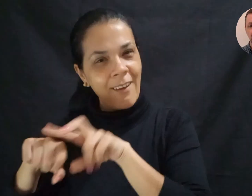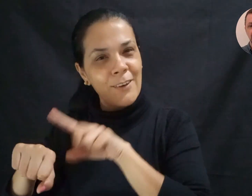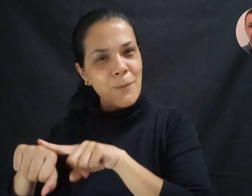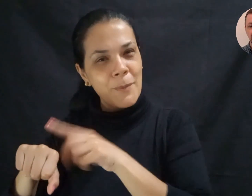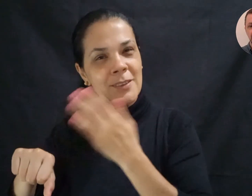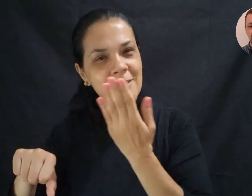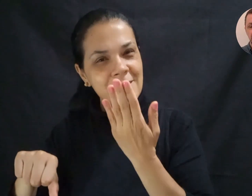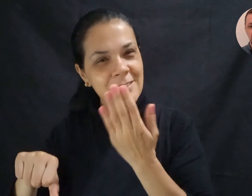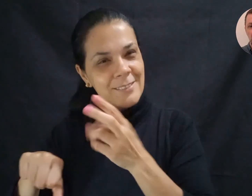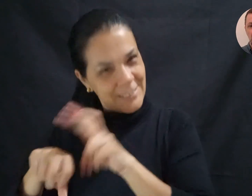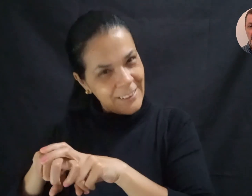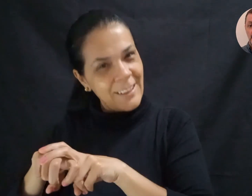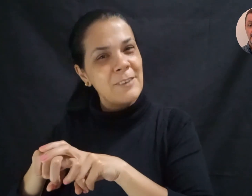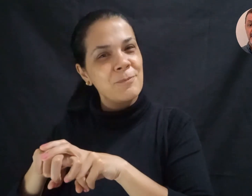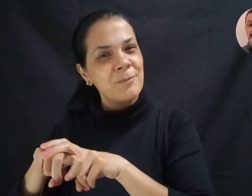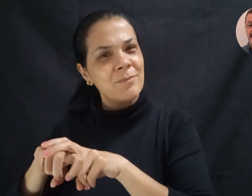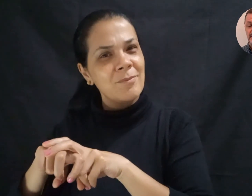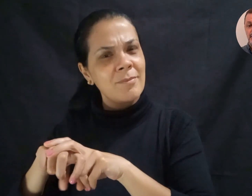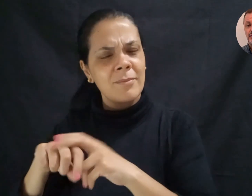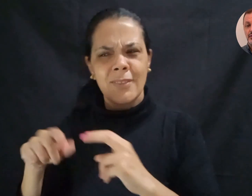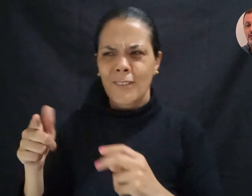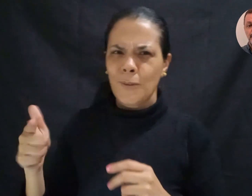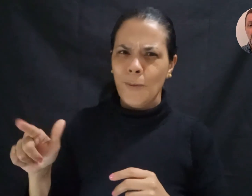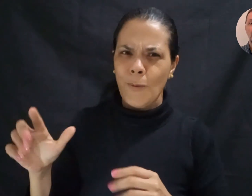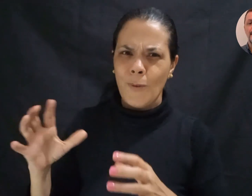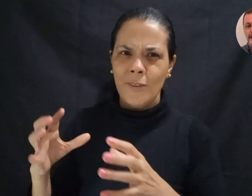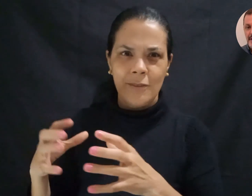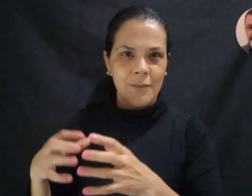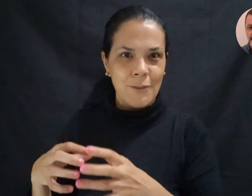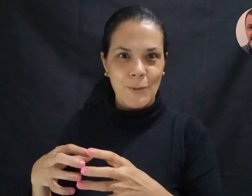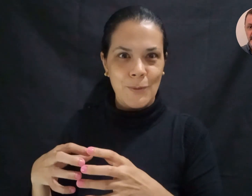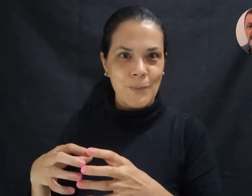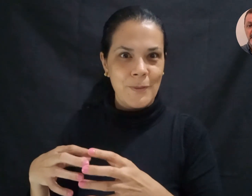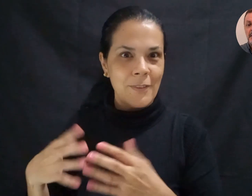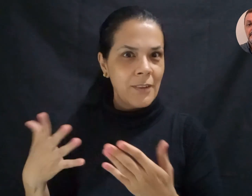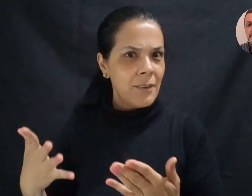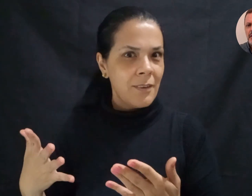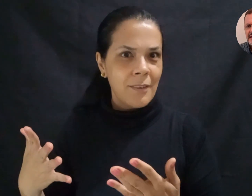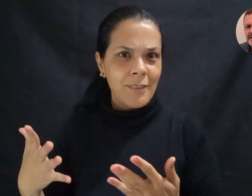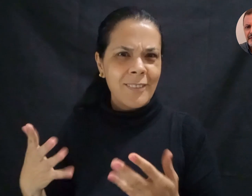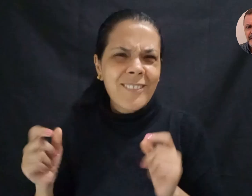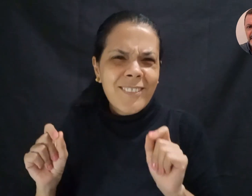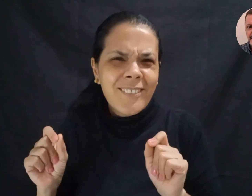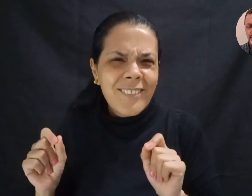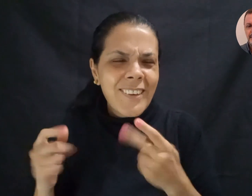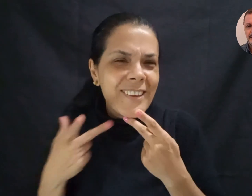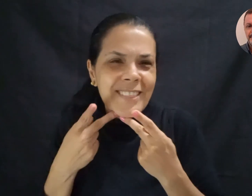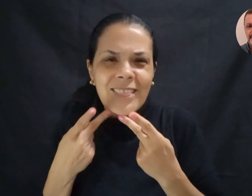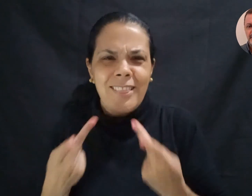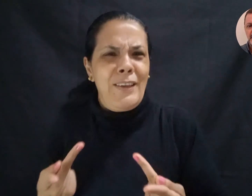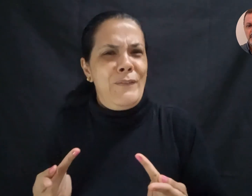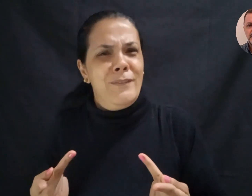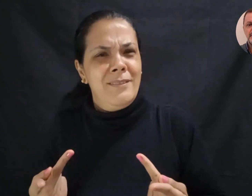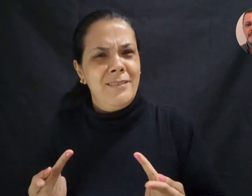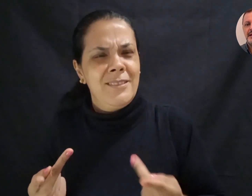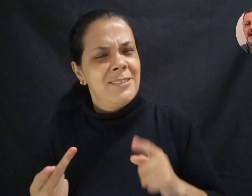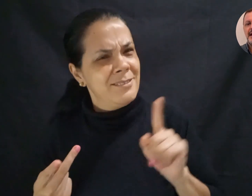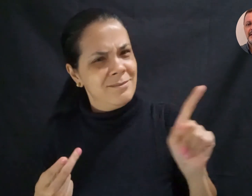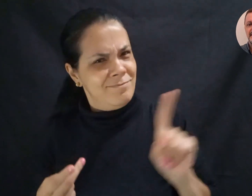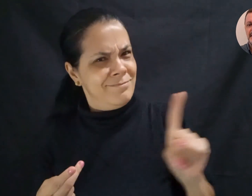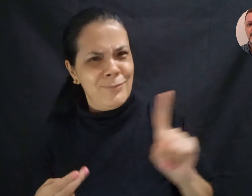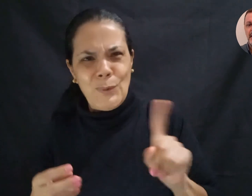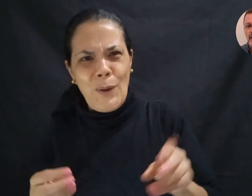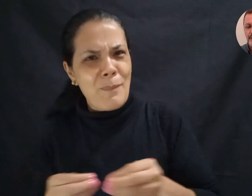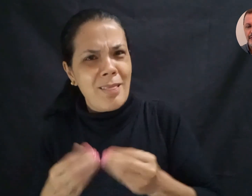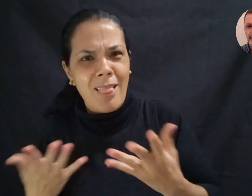sentados." Um dos rapazes do outro grupo, inconformado, disse: "O que vocês estão falando? Chamam isso de